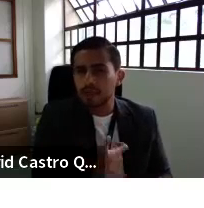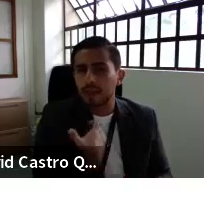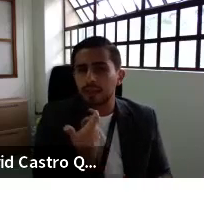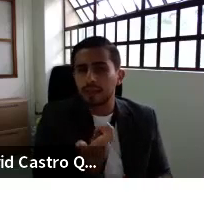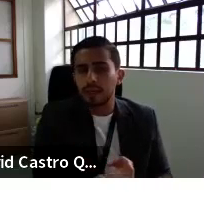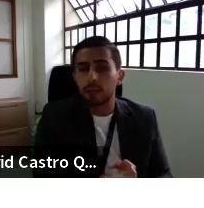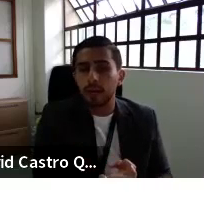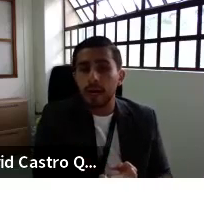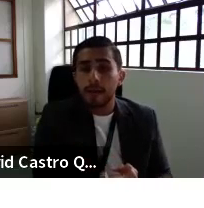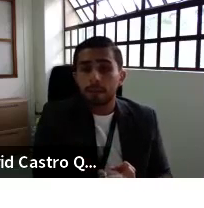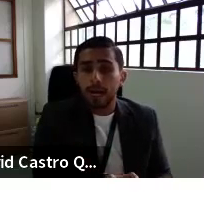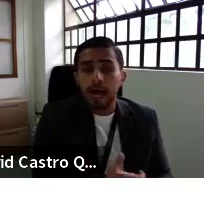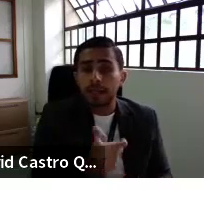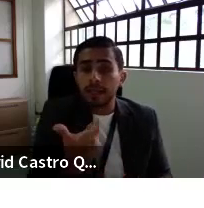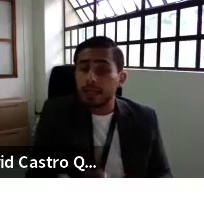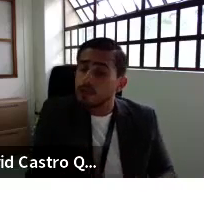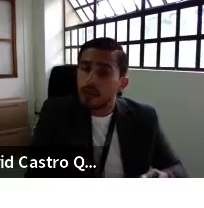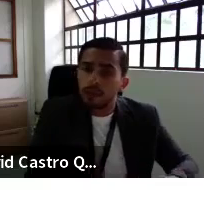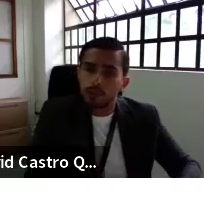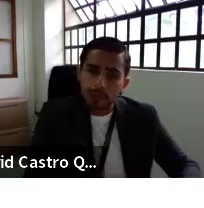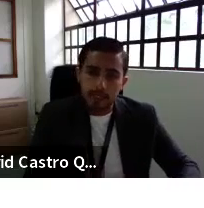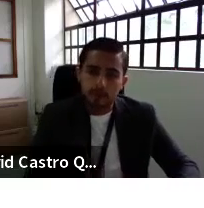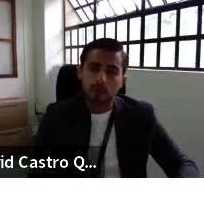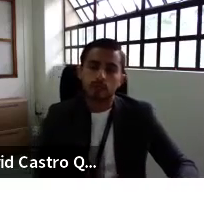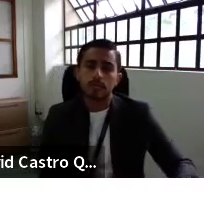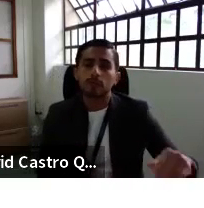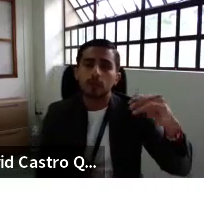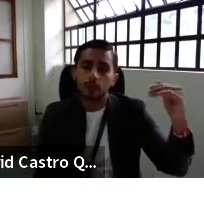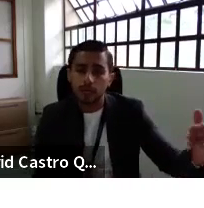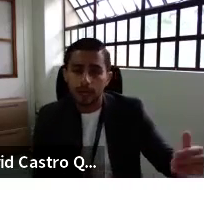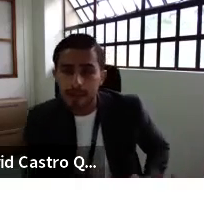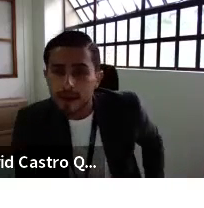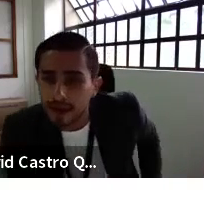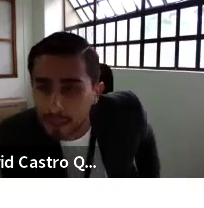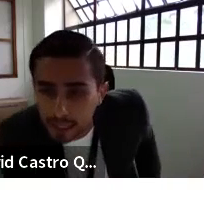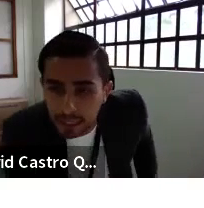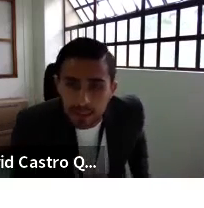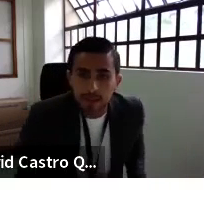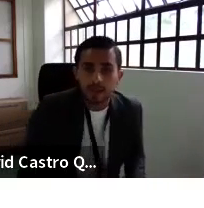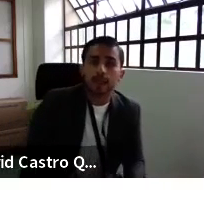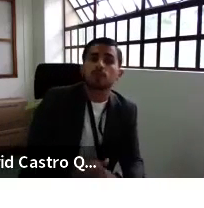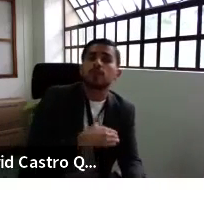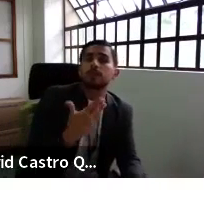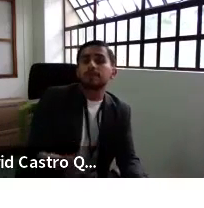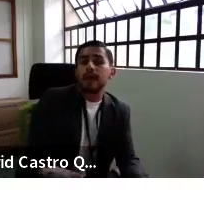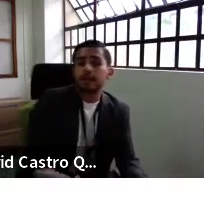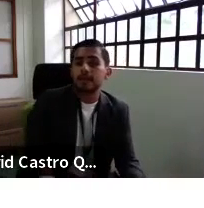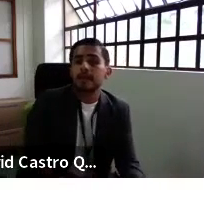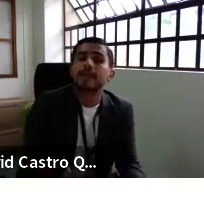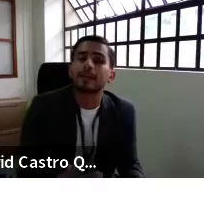siquiera tienen dinero para adquirir los elementos básicos entonces hay unas lógicas que median ahí y que son transversales y que